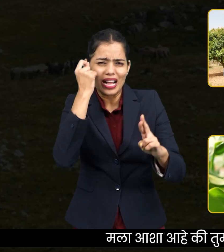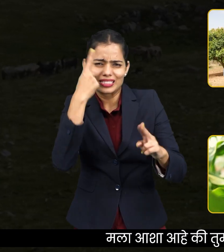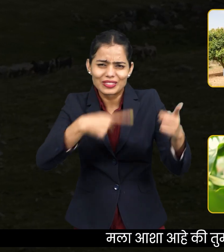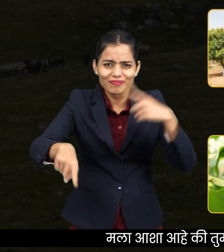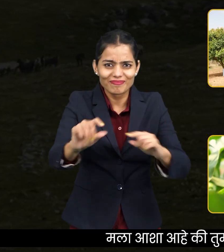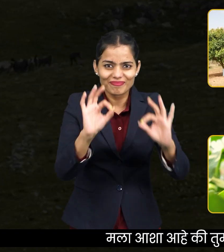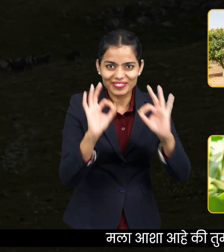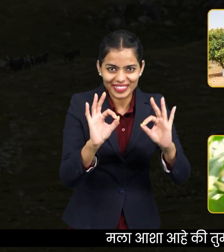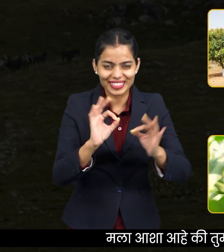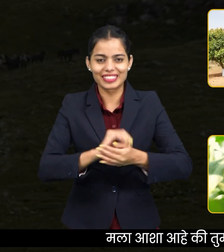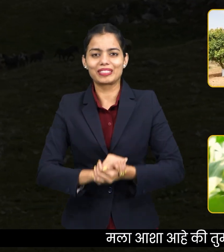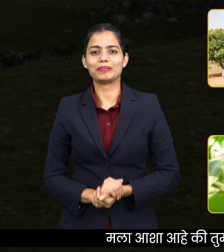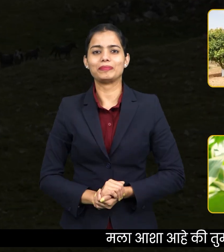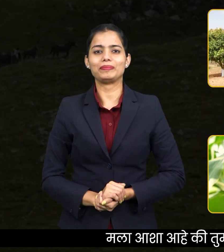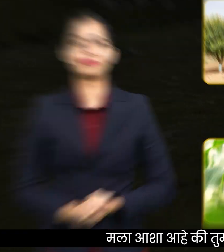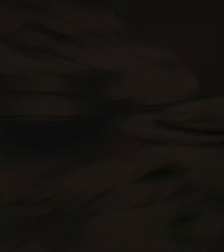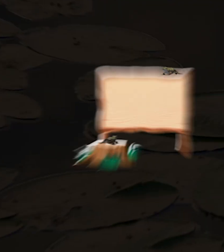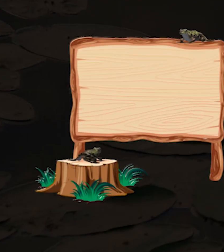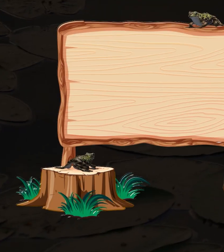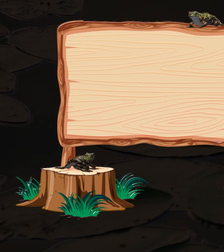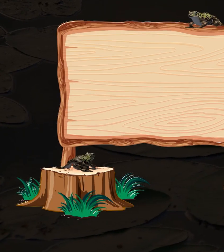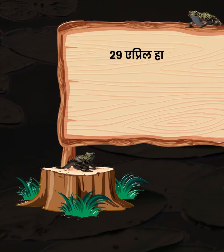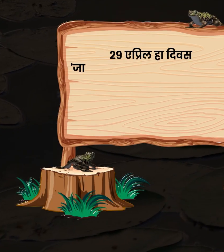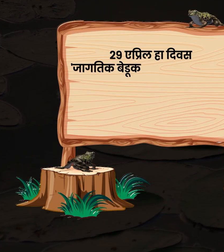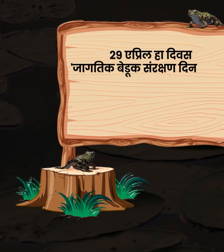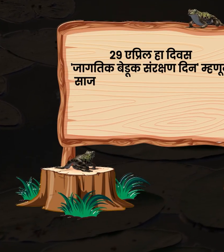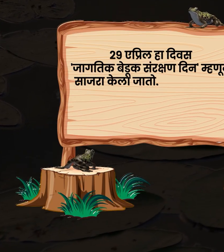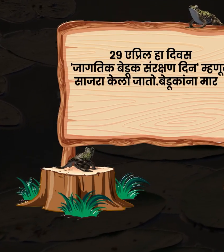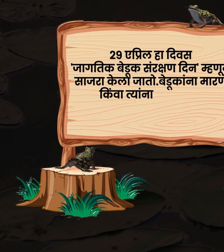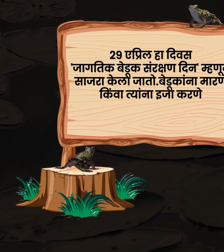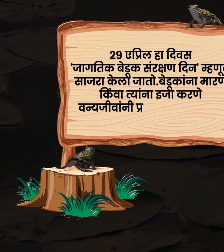मला आशा आहे की तुम्हाला समजले असेल.